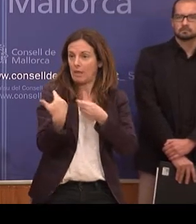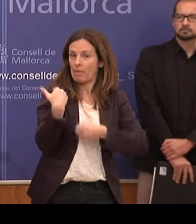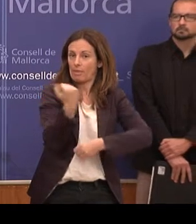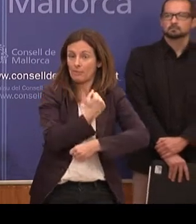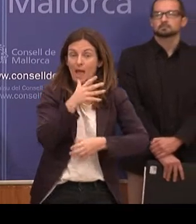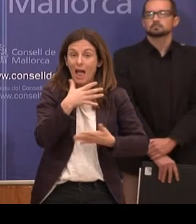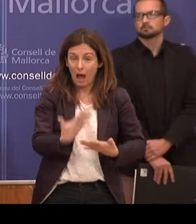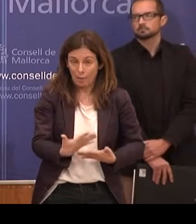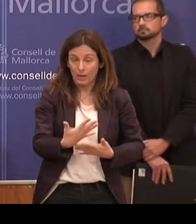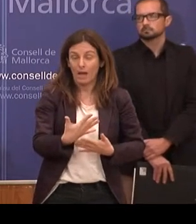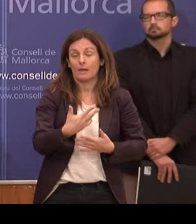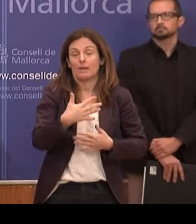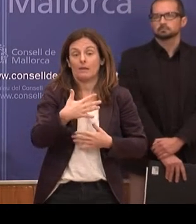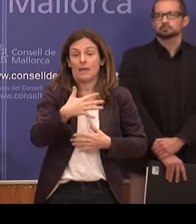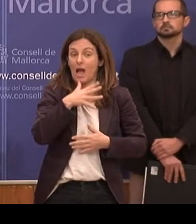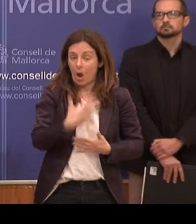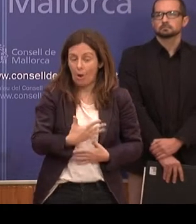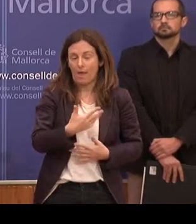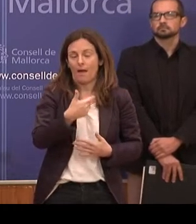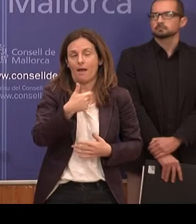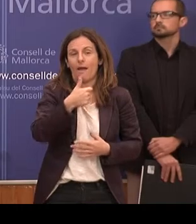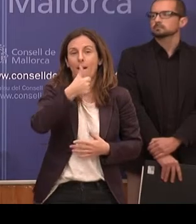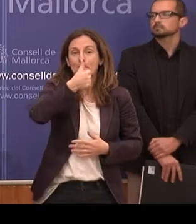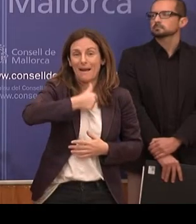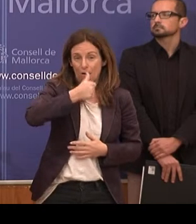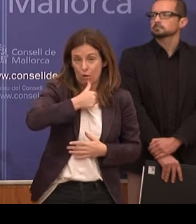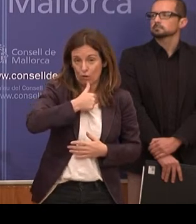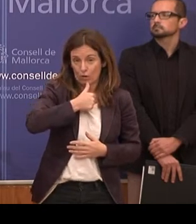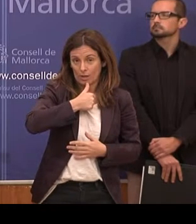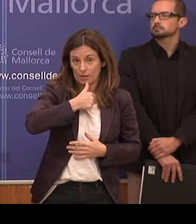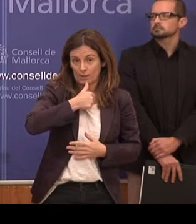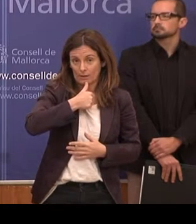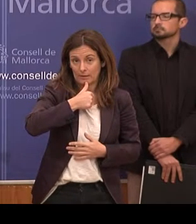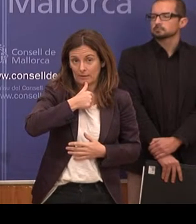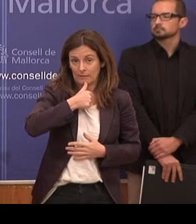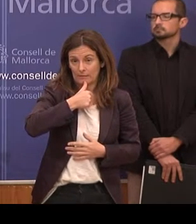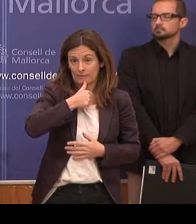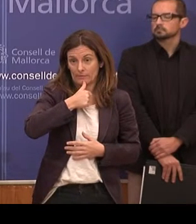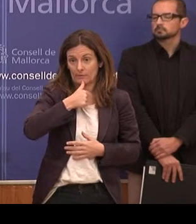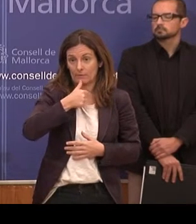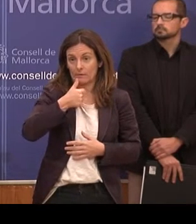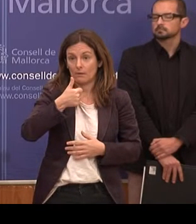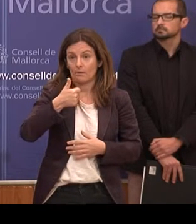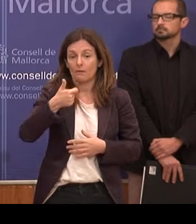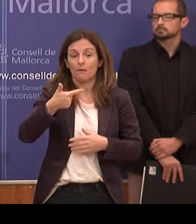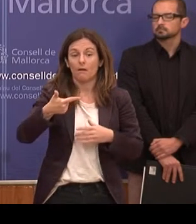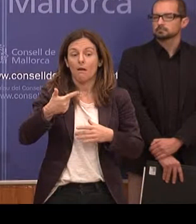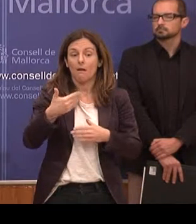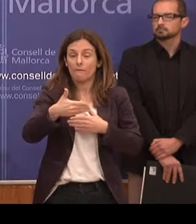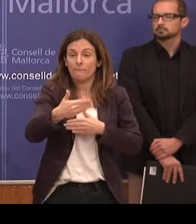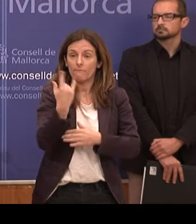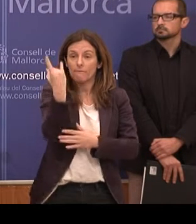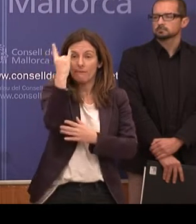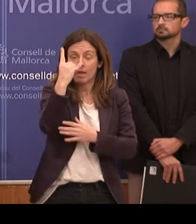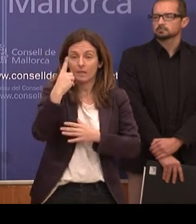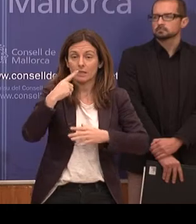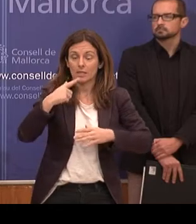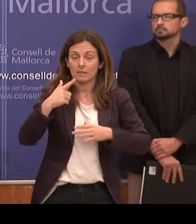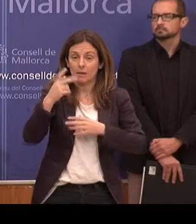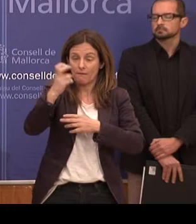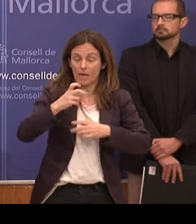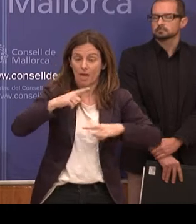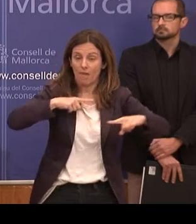ser un actor i no posar molt d'entrabans, per tant, hem de fer feina amb això. Per tant, amb aquest objectiu de donar